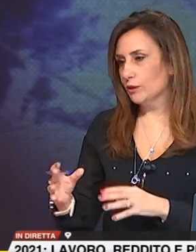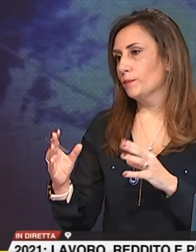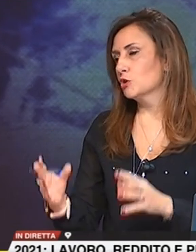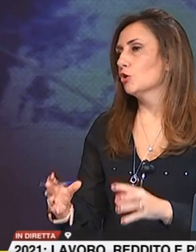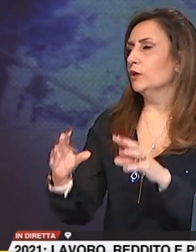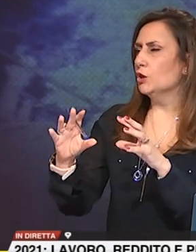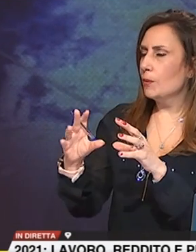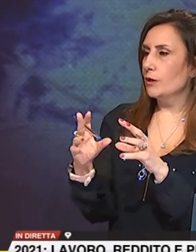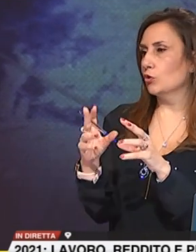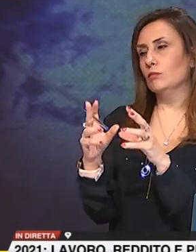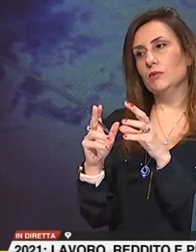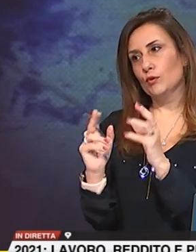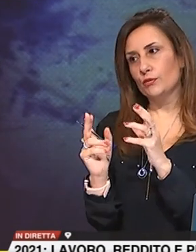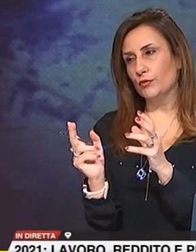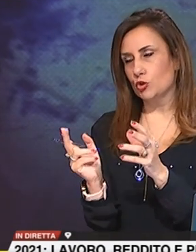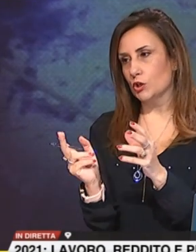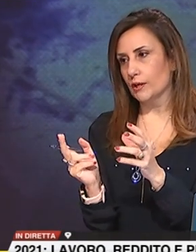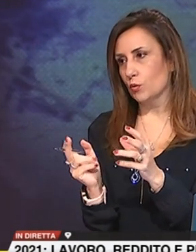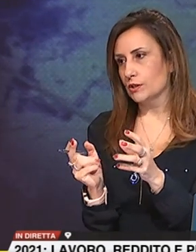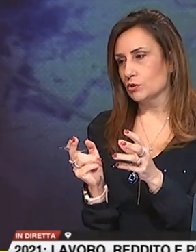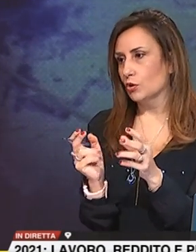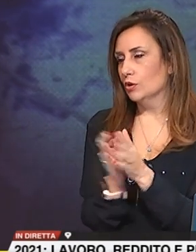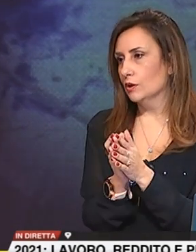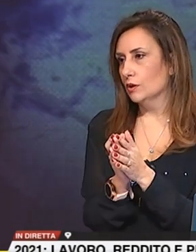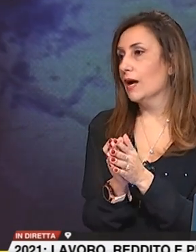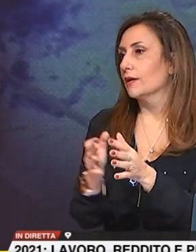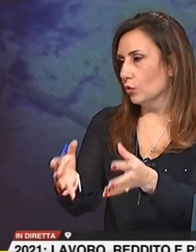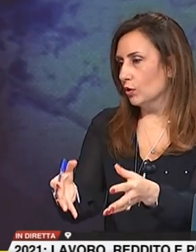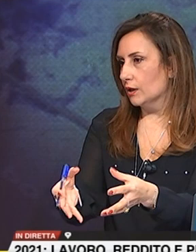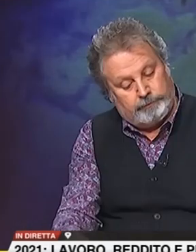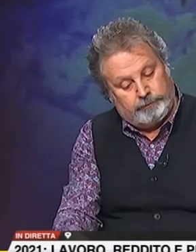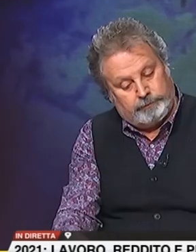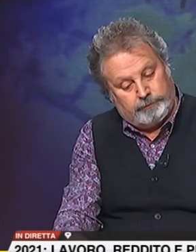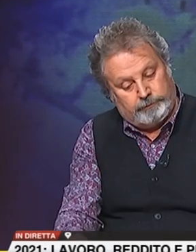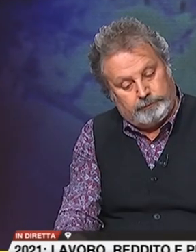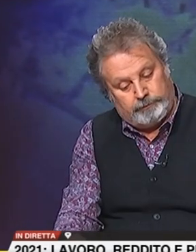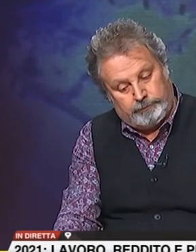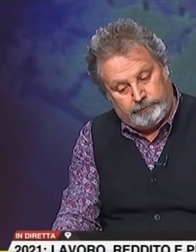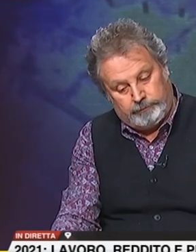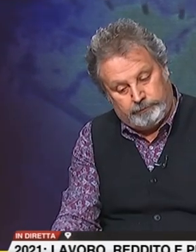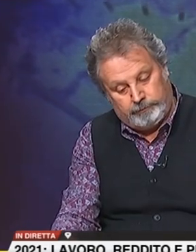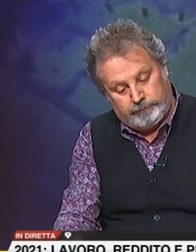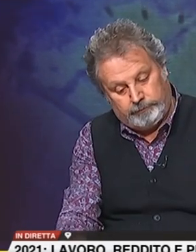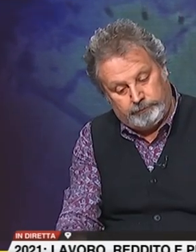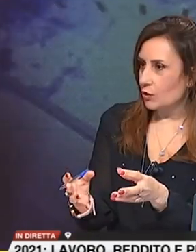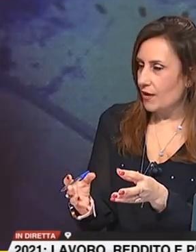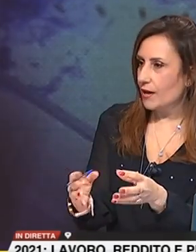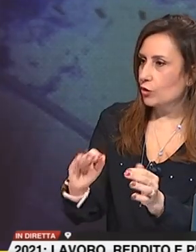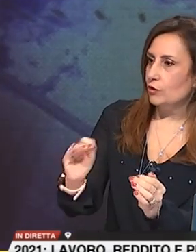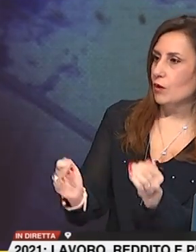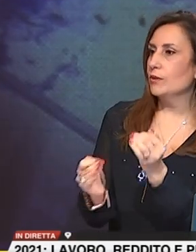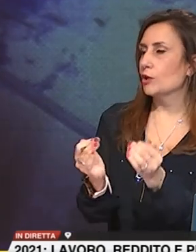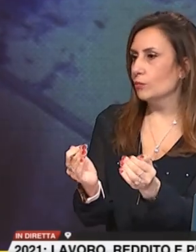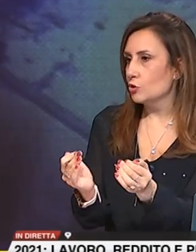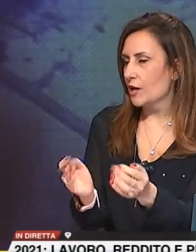lavoro, reddito, pensioni, in un momento davvero difficile questo, anche con questo momento di stallo del governo